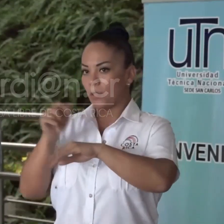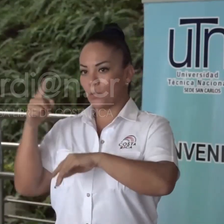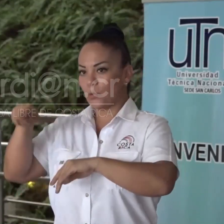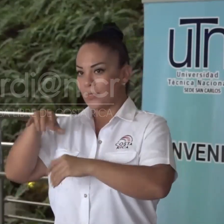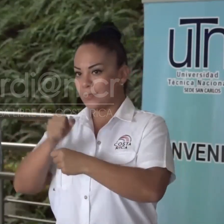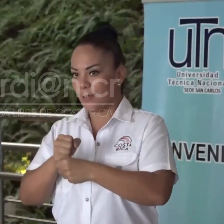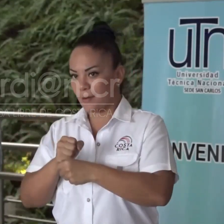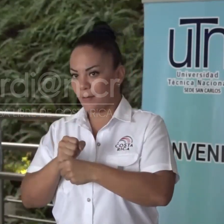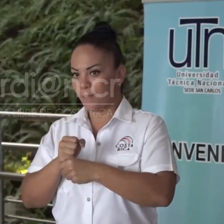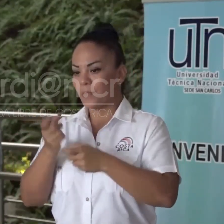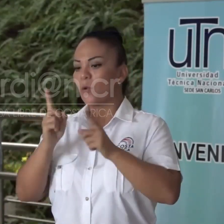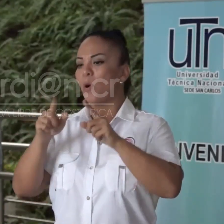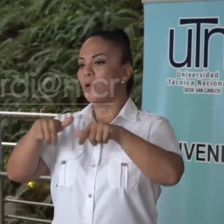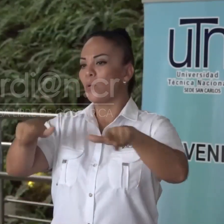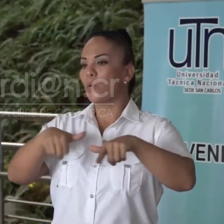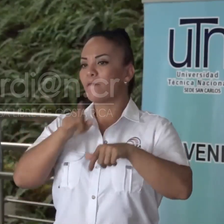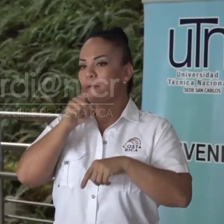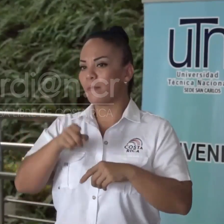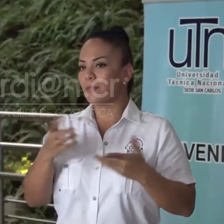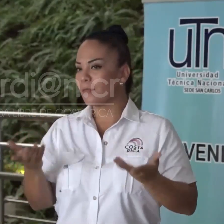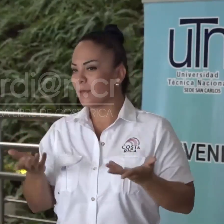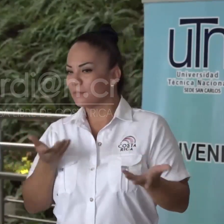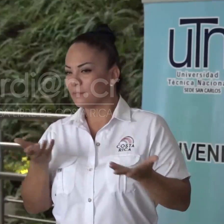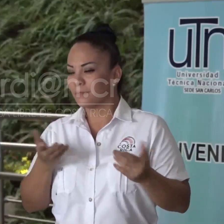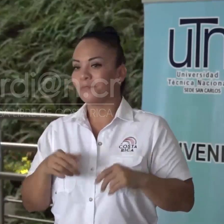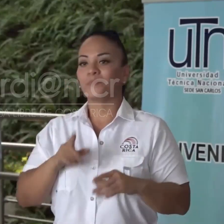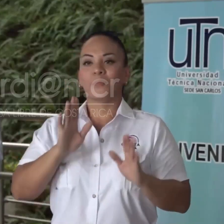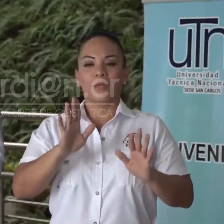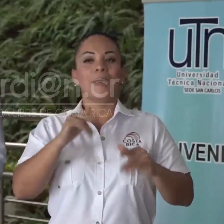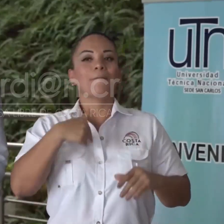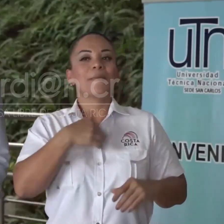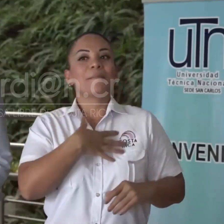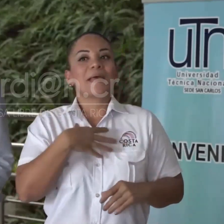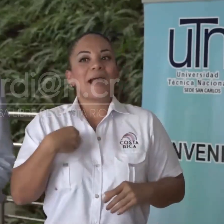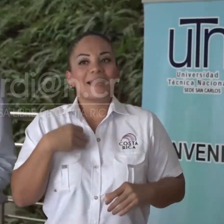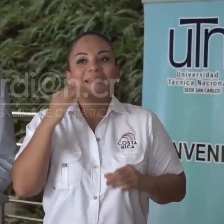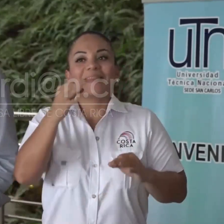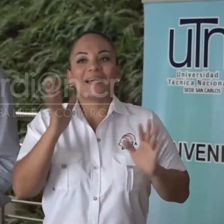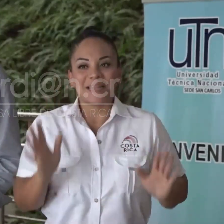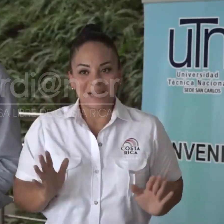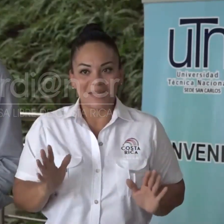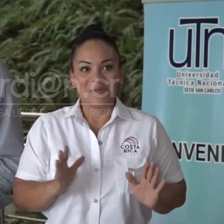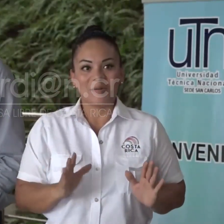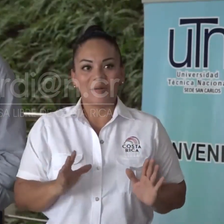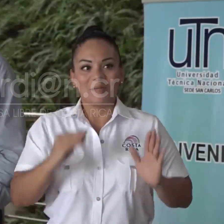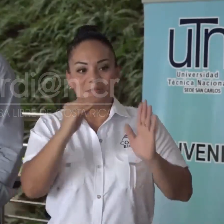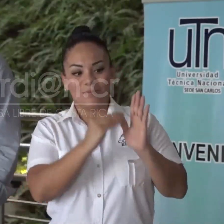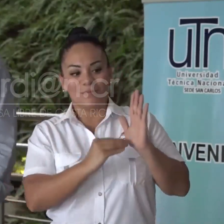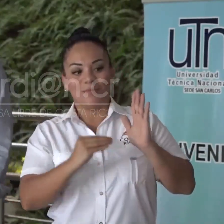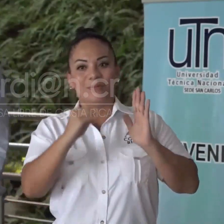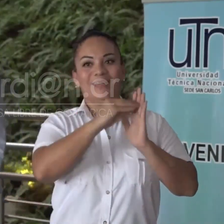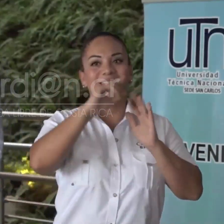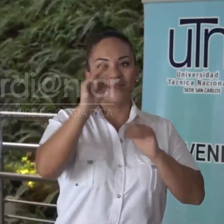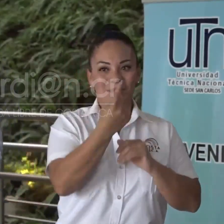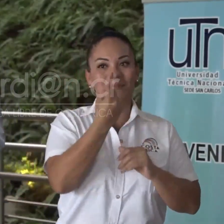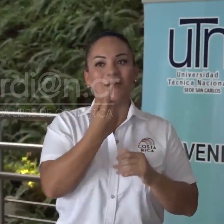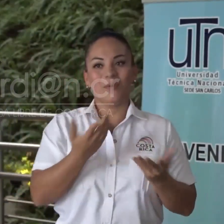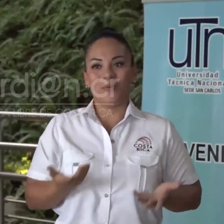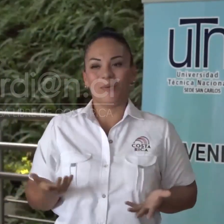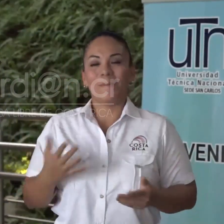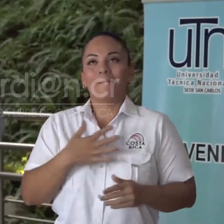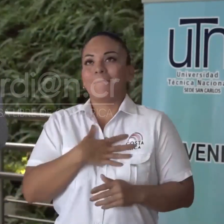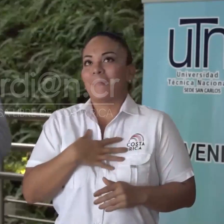hagan. ¿En qué lugar realmente? O sea, sería... Mira, a mí me encantaría ponerla de primera.